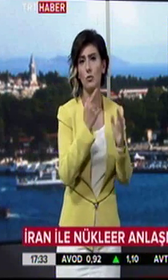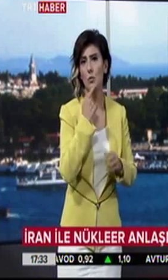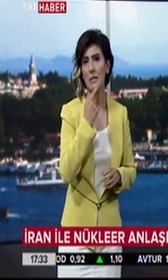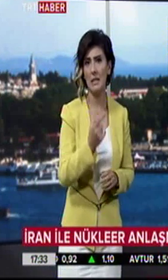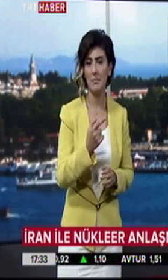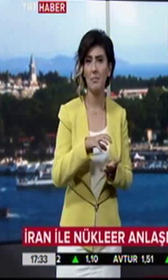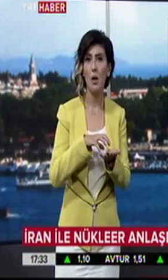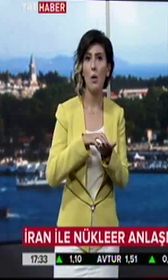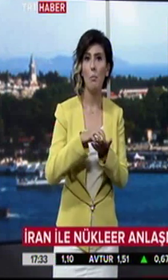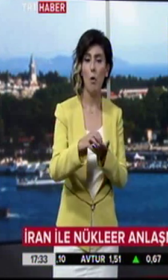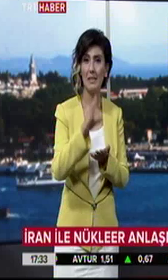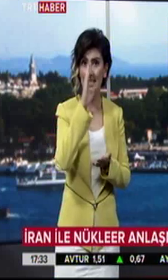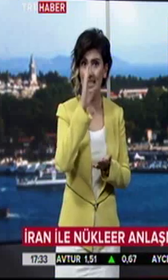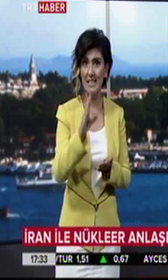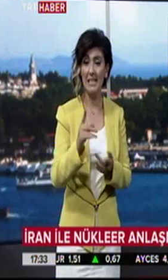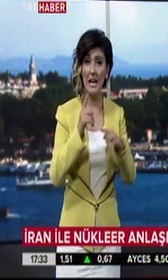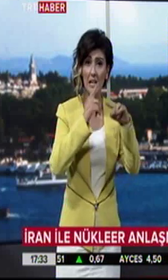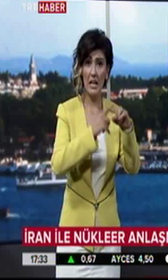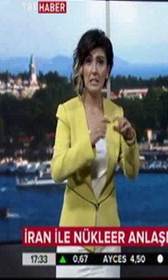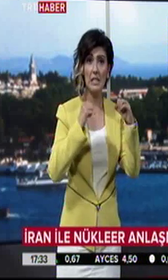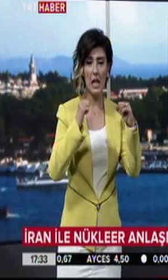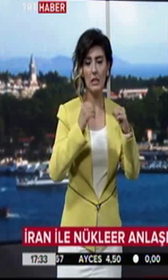dedi. Bölgesel istikrara katkı sağlayacağına dikkat çekti.